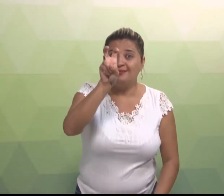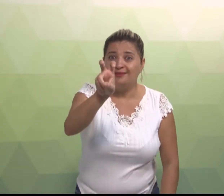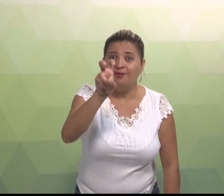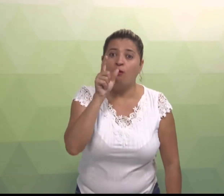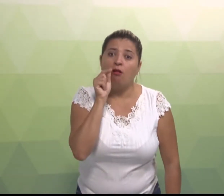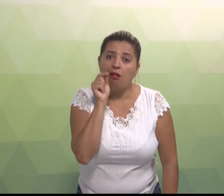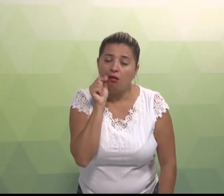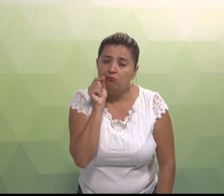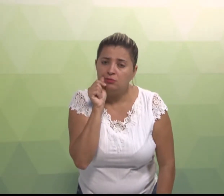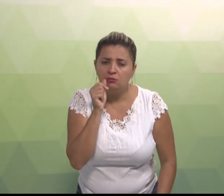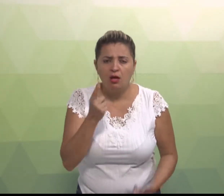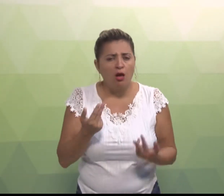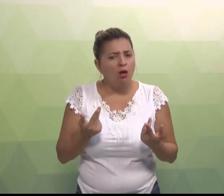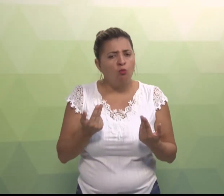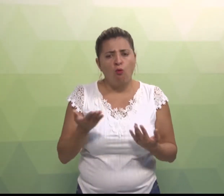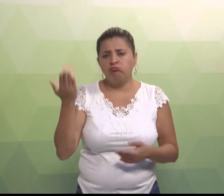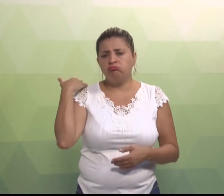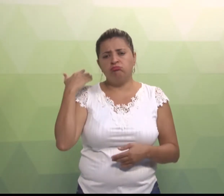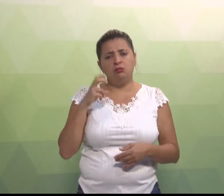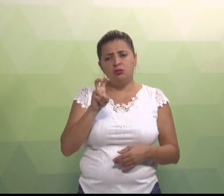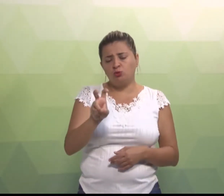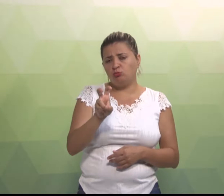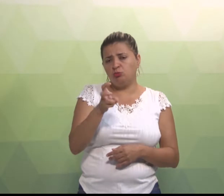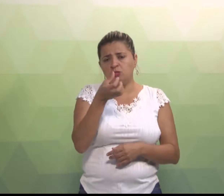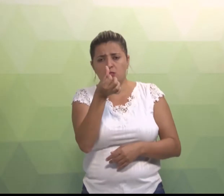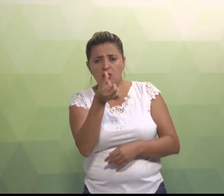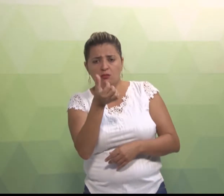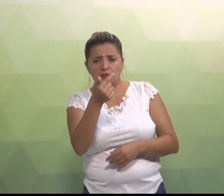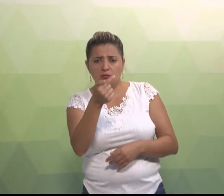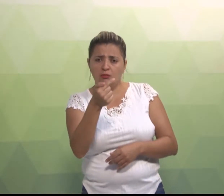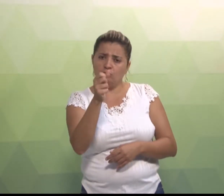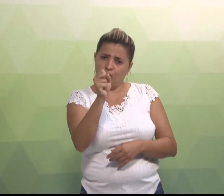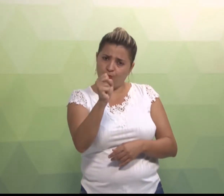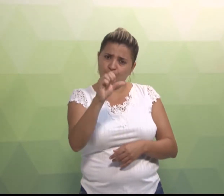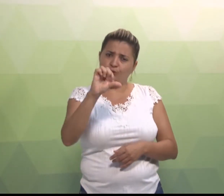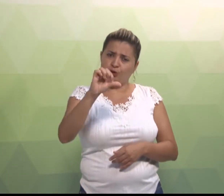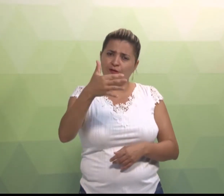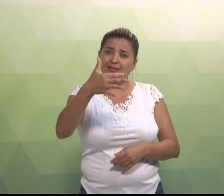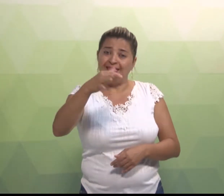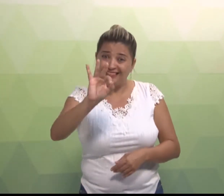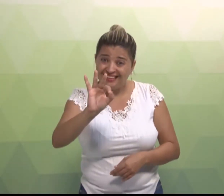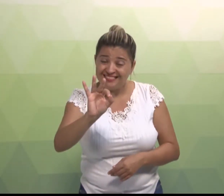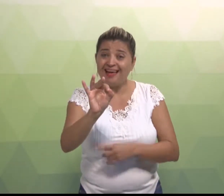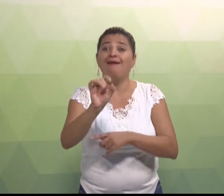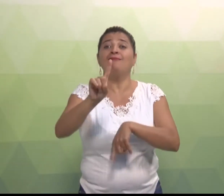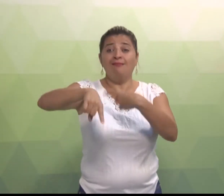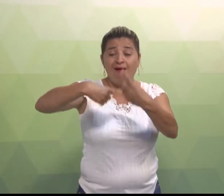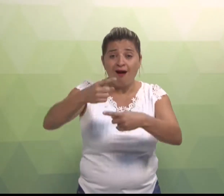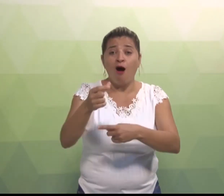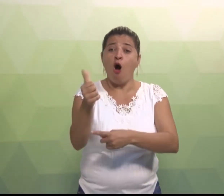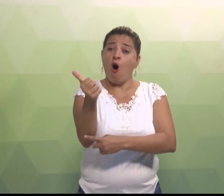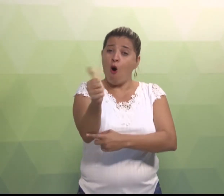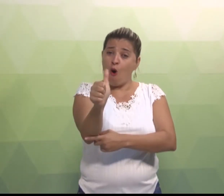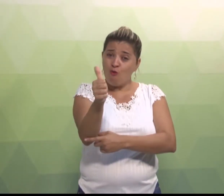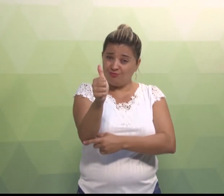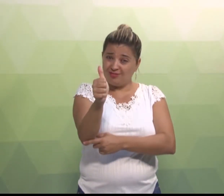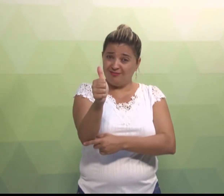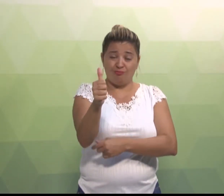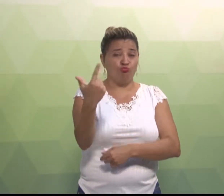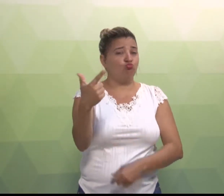Tenho 5 lápis. Utilizo da mesma forma, número 5, 6, 7, 8, 9, 10. Número 11,